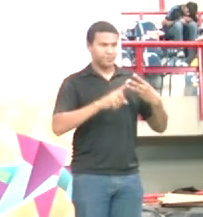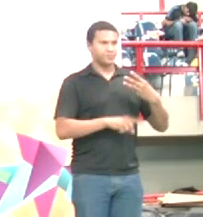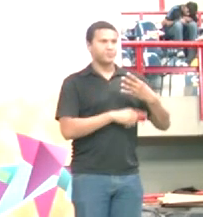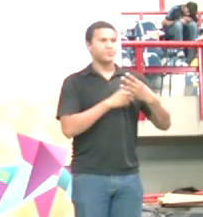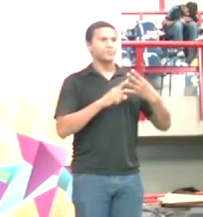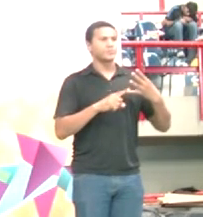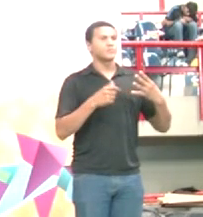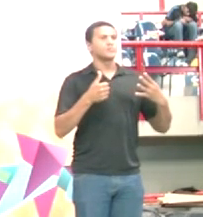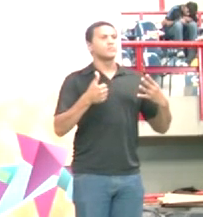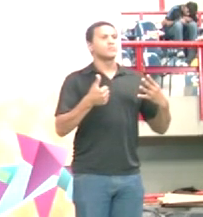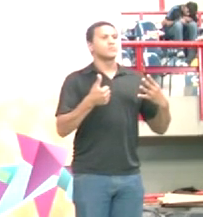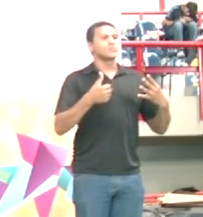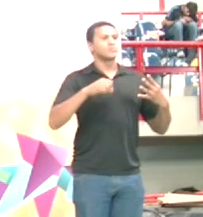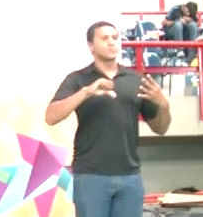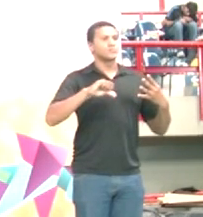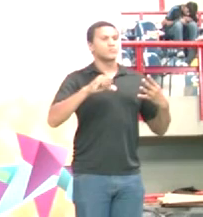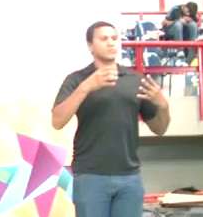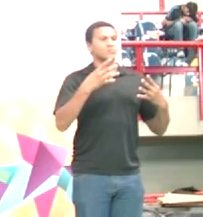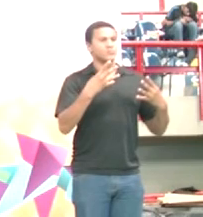1934. E a quarta,